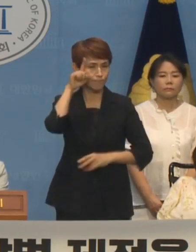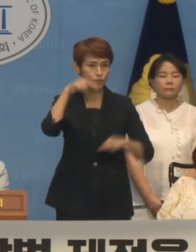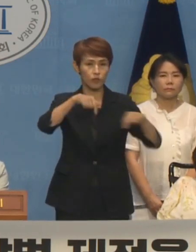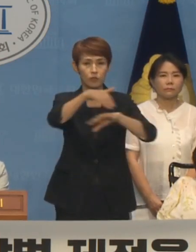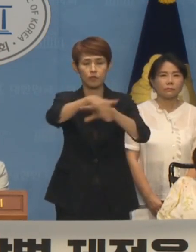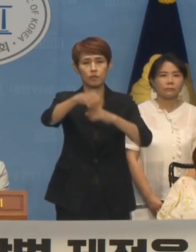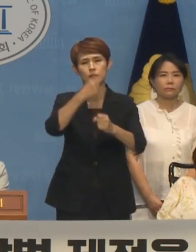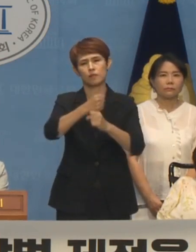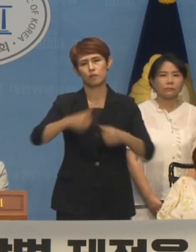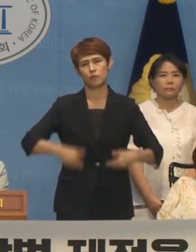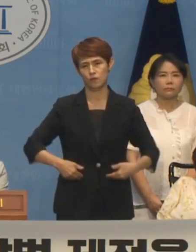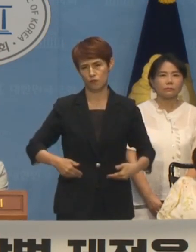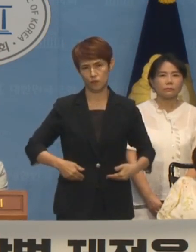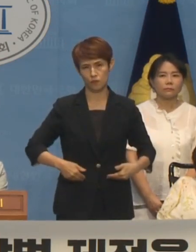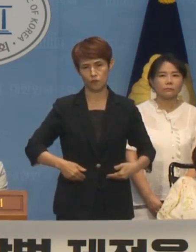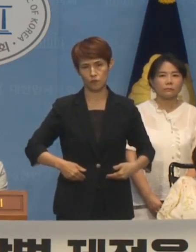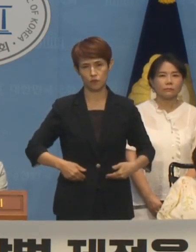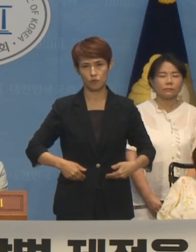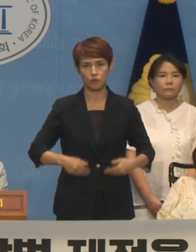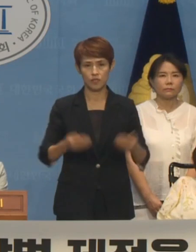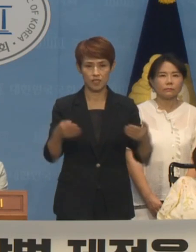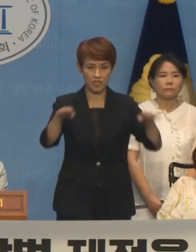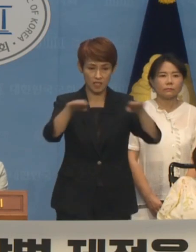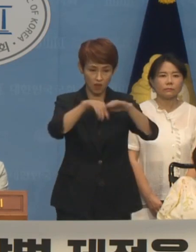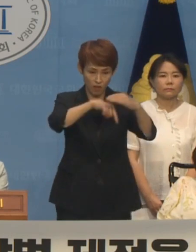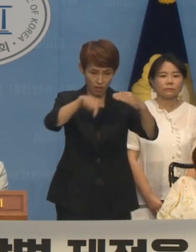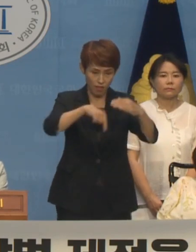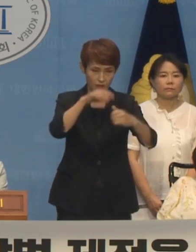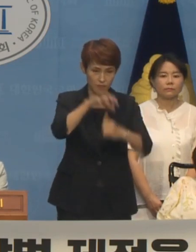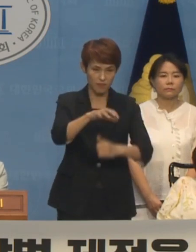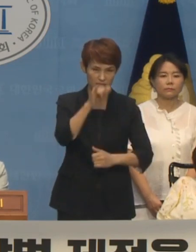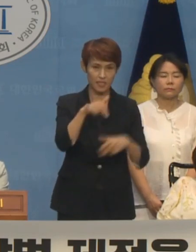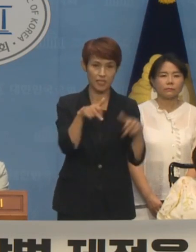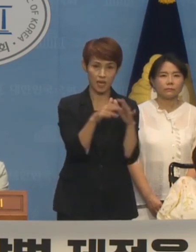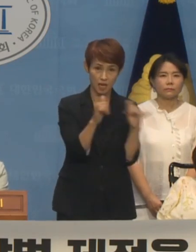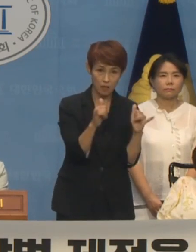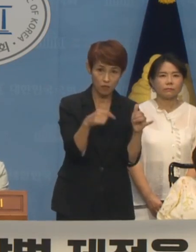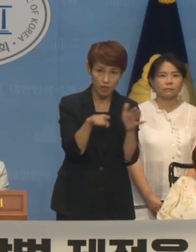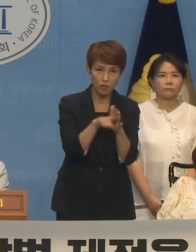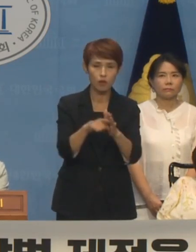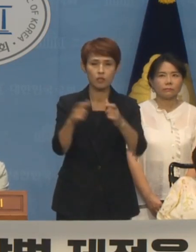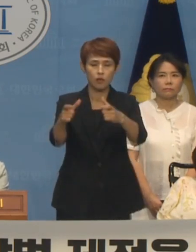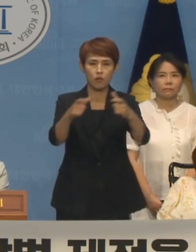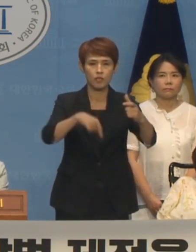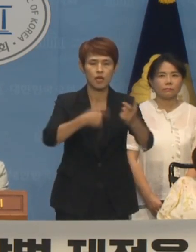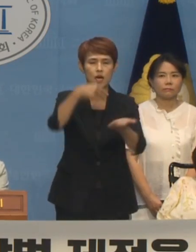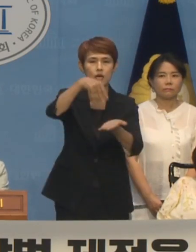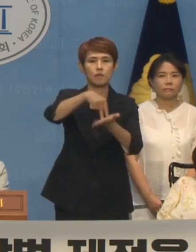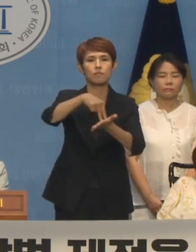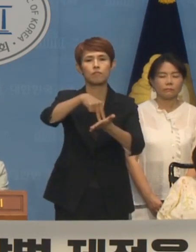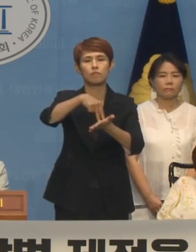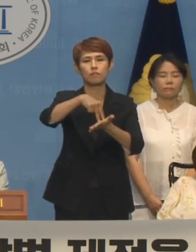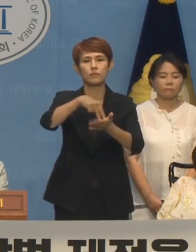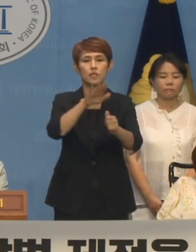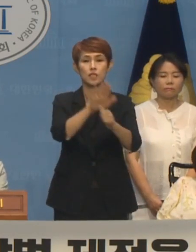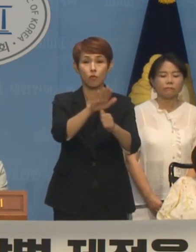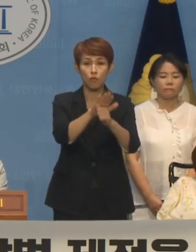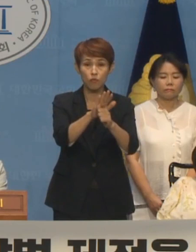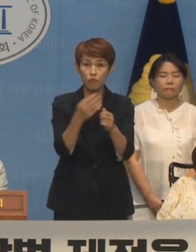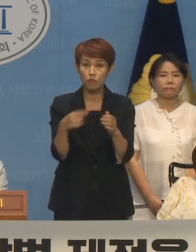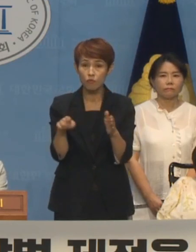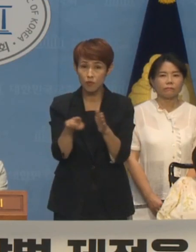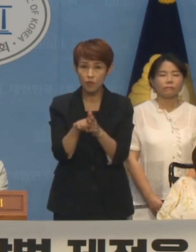정책으로 만들어져야 하며, 시설 장애인에 대한 지역사회 자립지원의 시행 근거가 마련되기